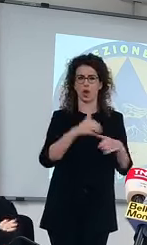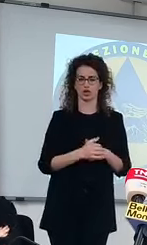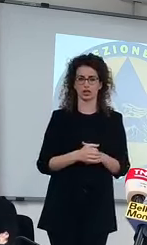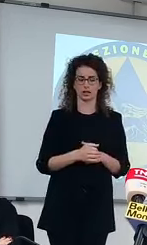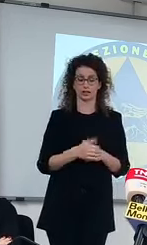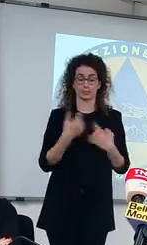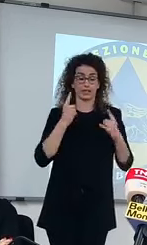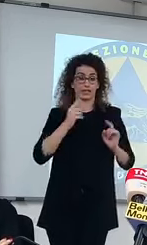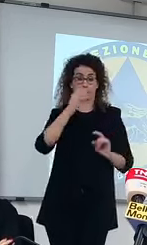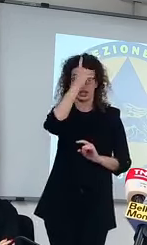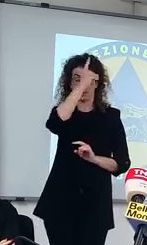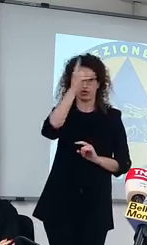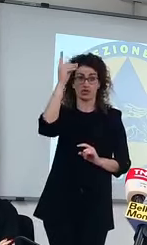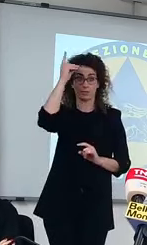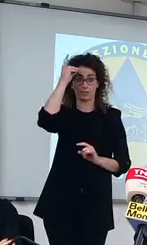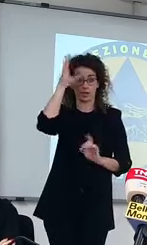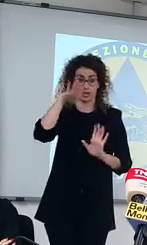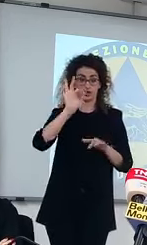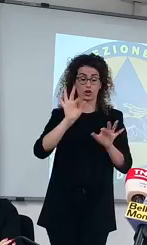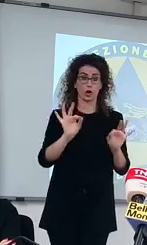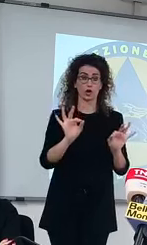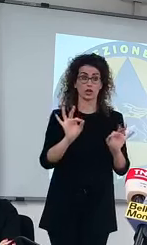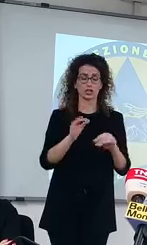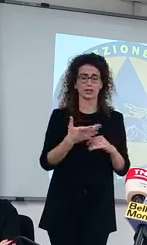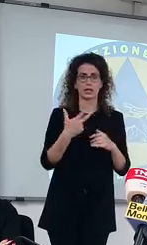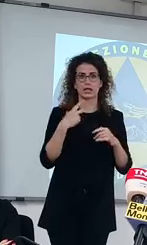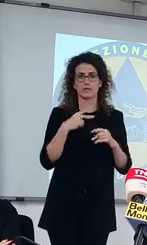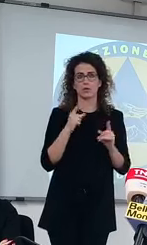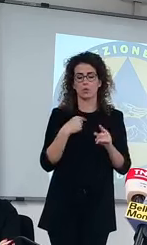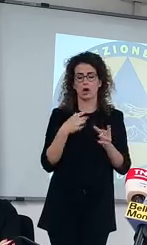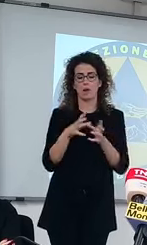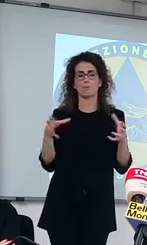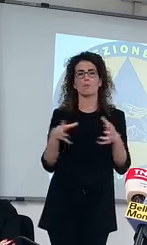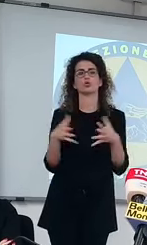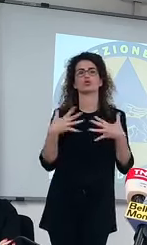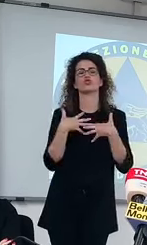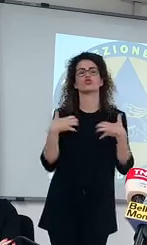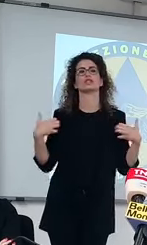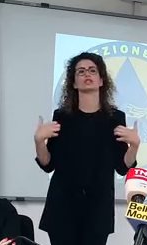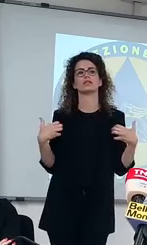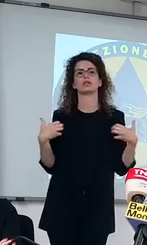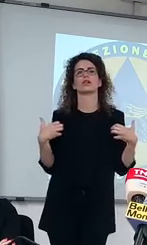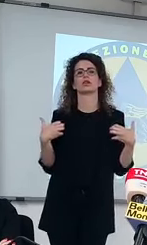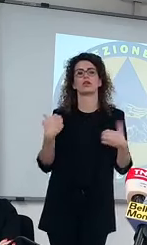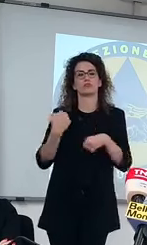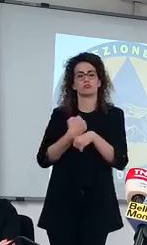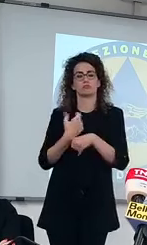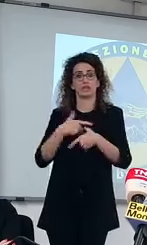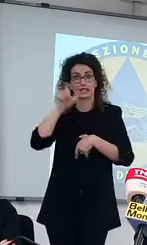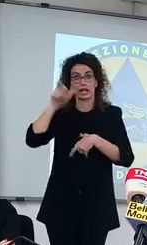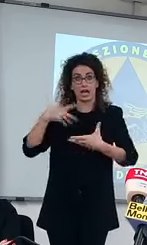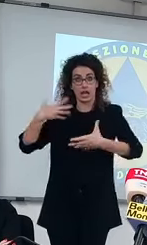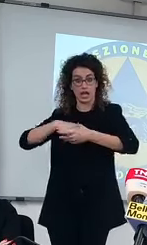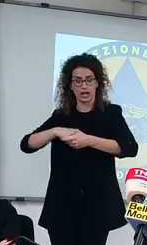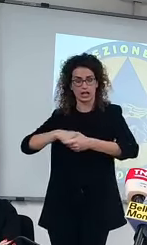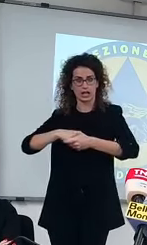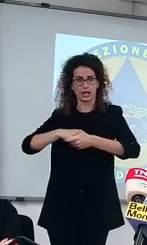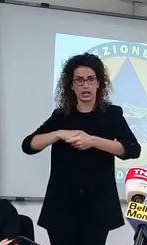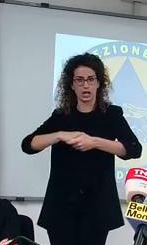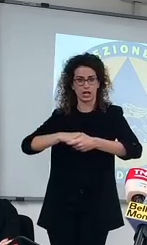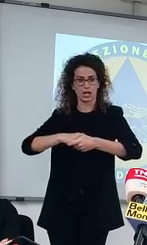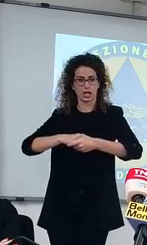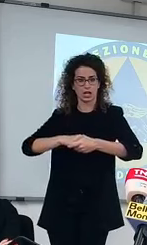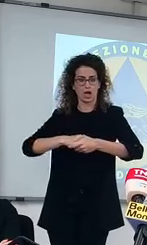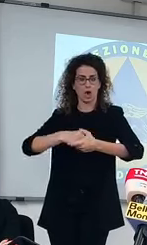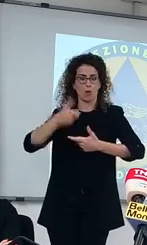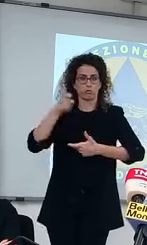scelta, io auspicherei che il mondo scientifico addetto ai lavori in Italia ci chiarisca le motivazioni